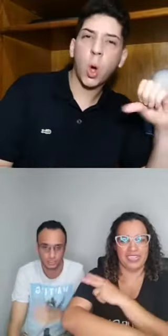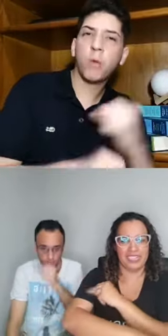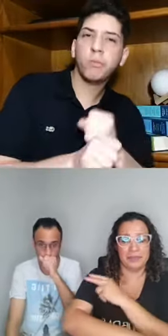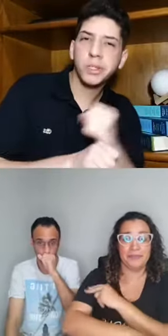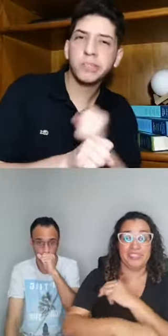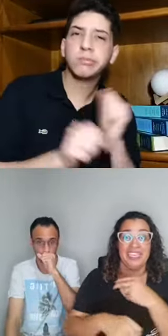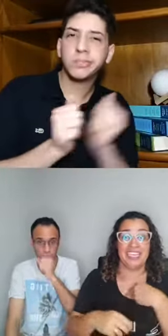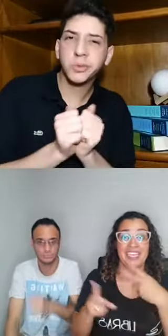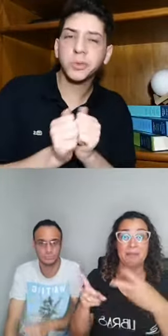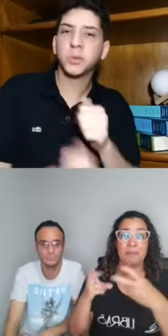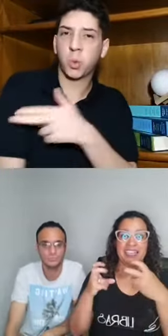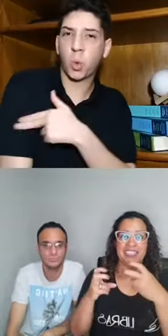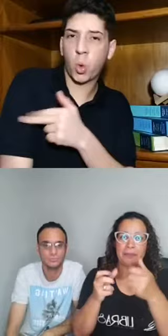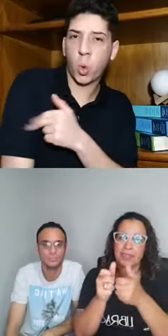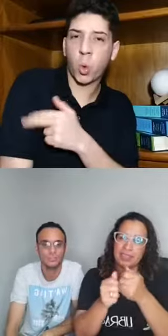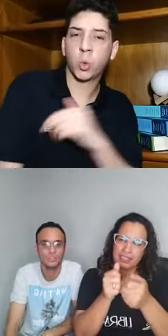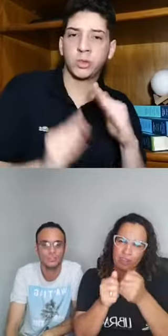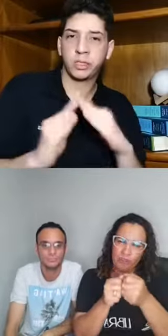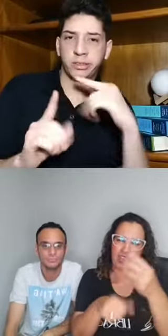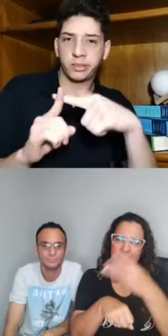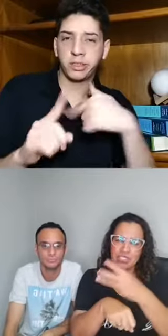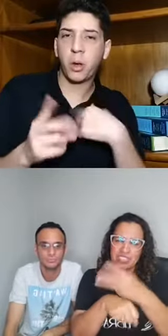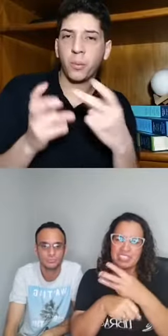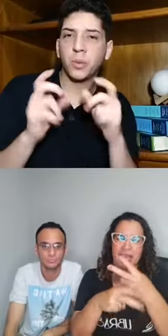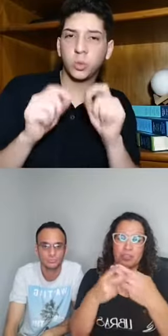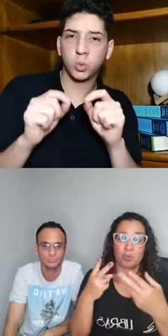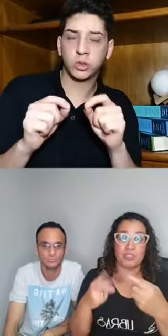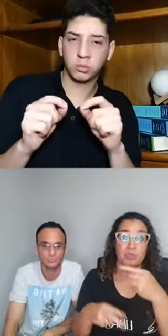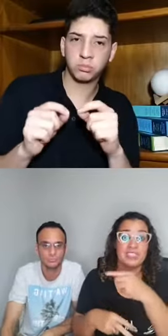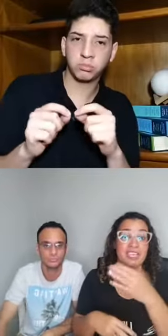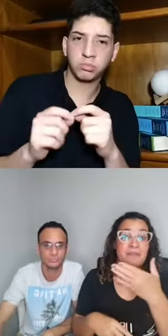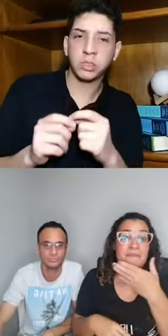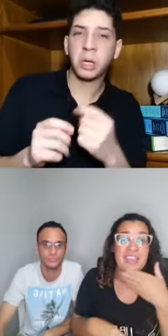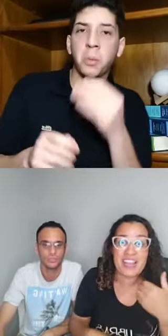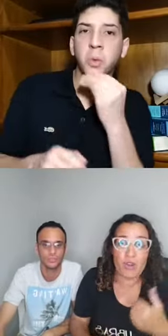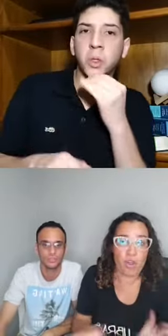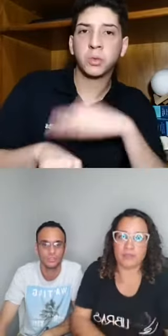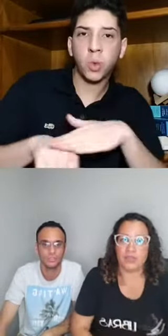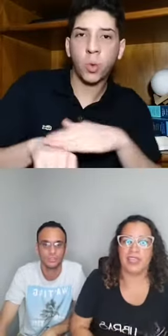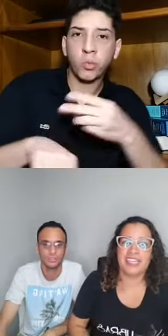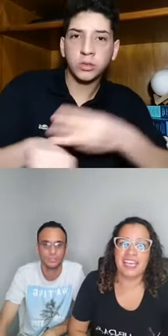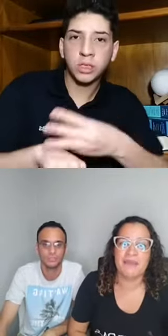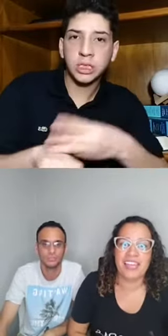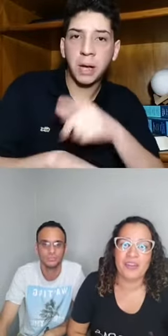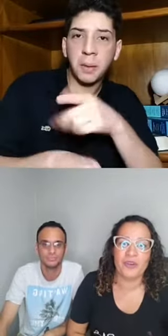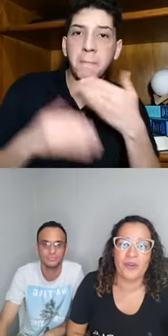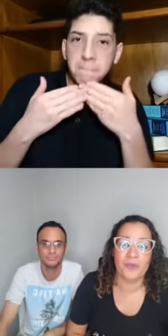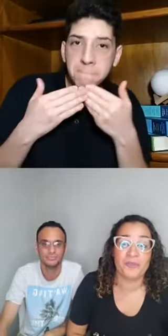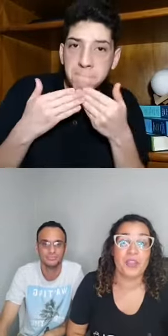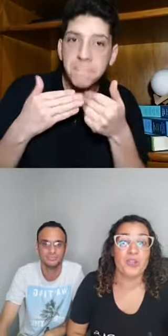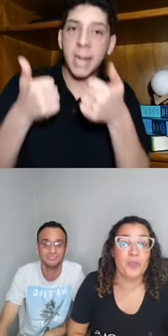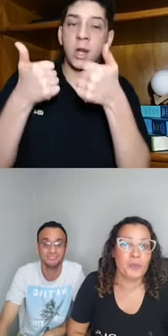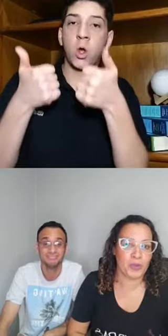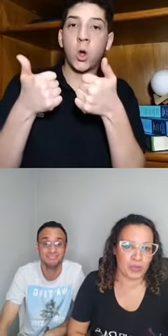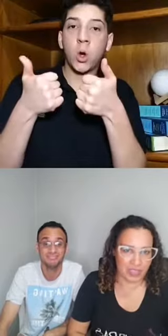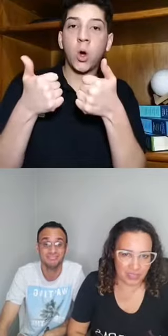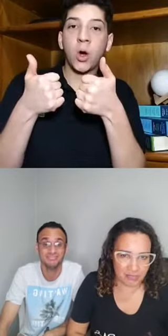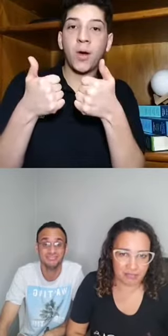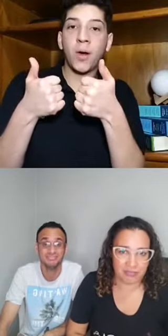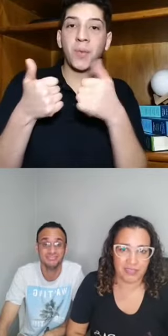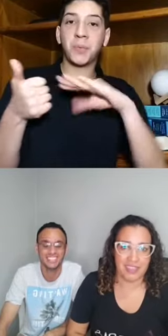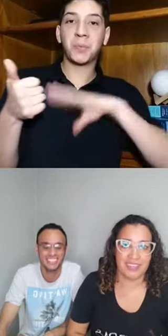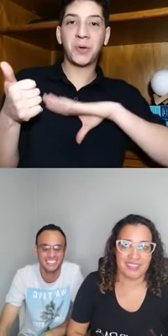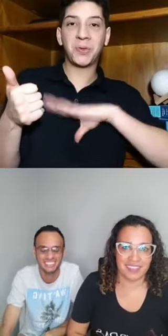com o Ronan. E percebi na conversa de WhatsApp de algumas coisas que ele melhorou no